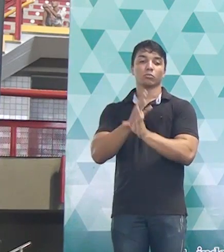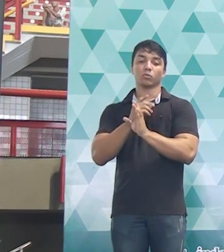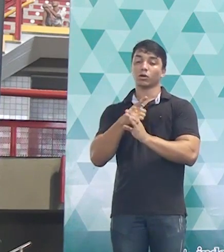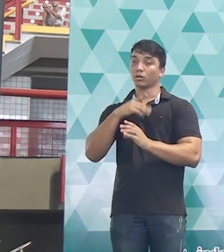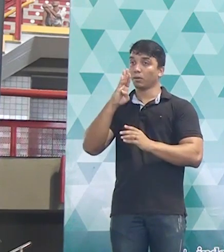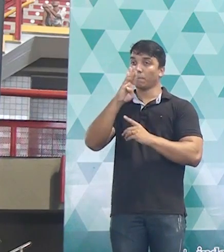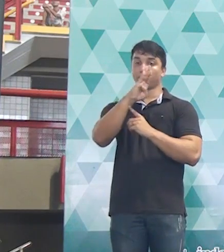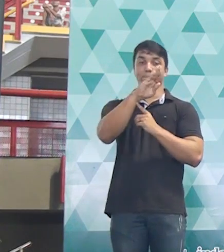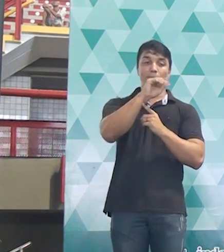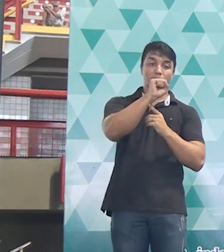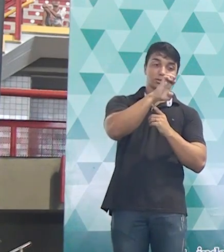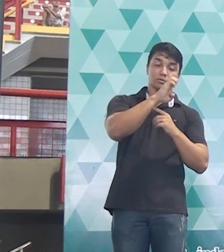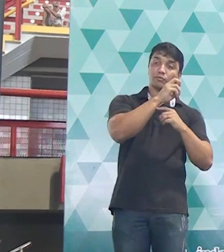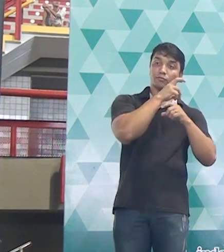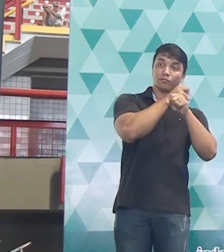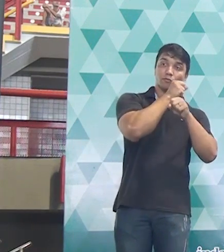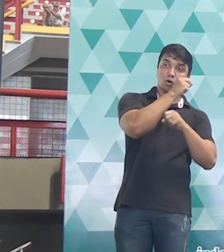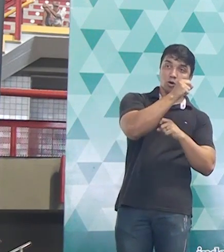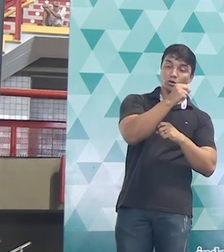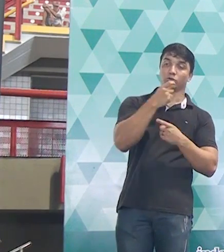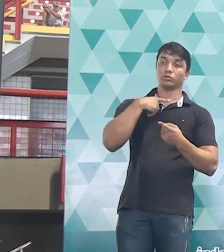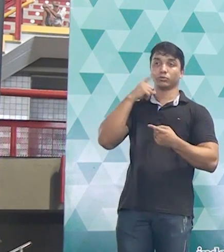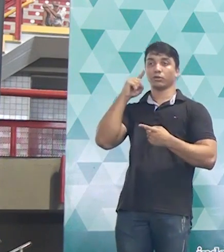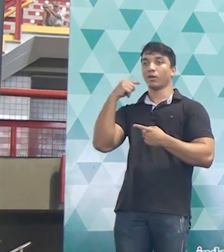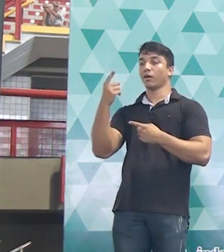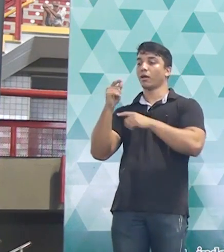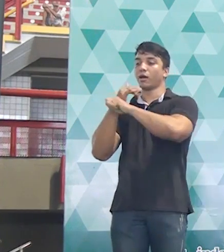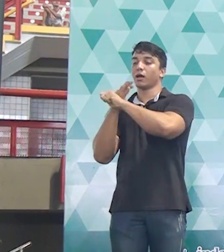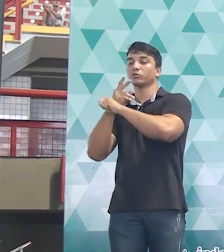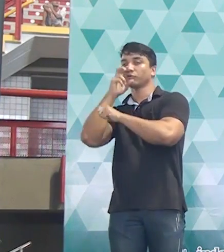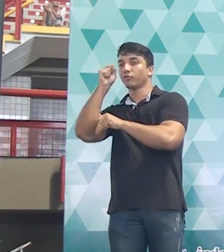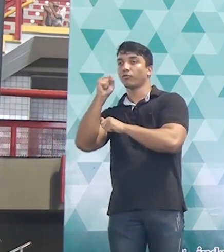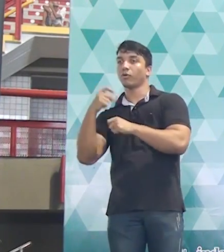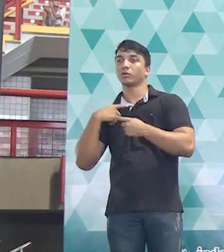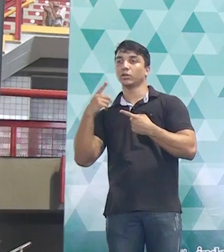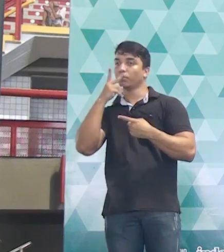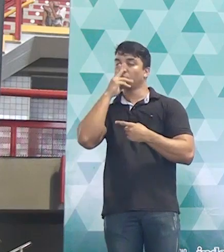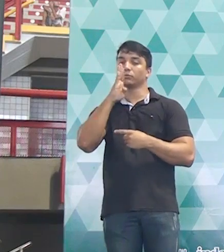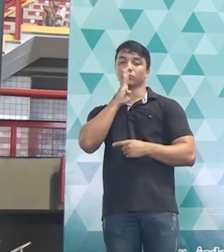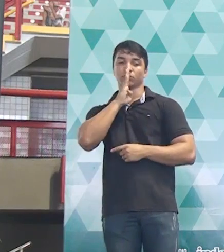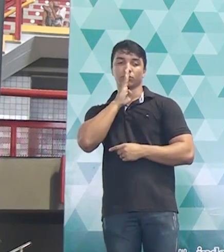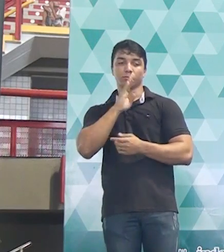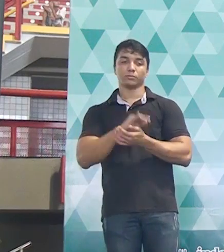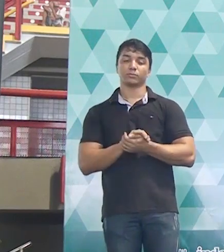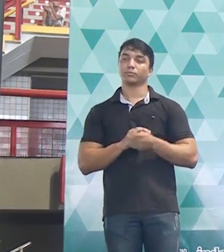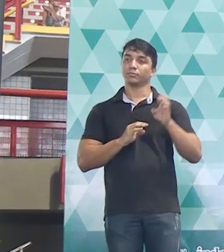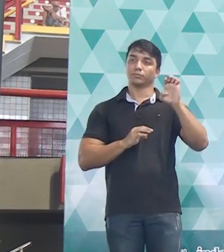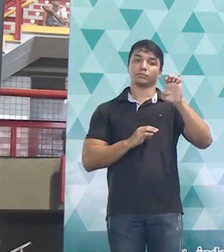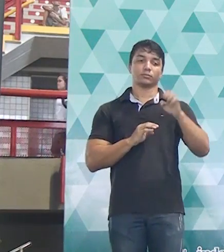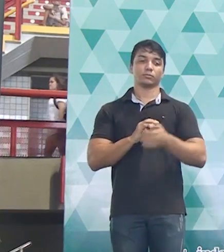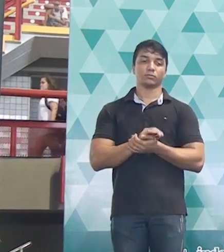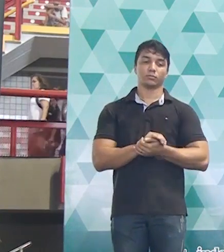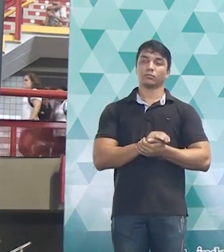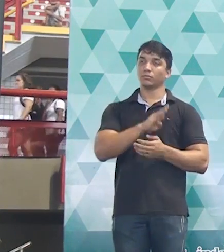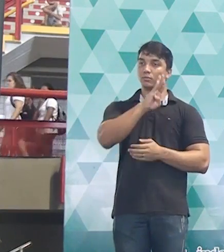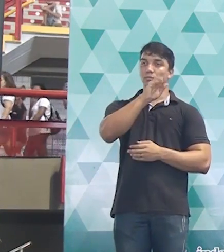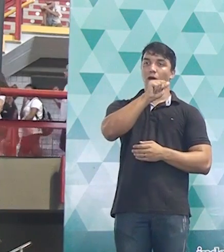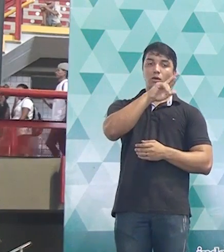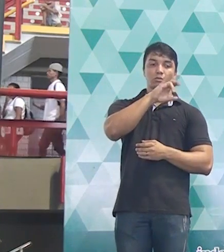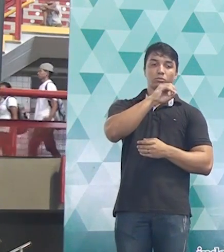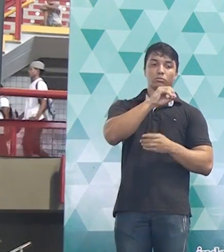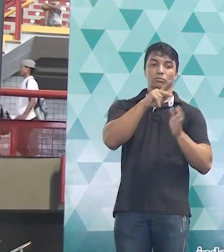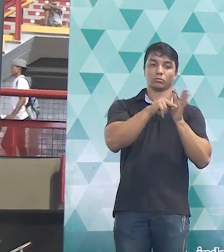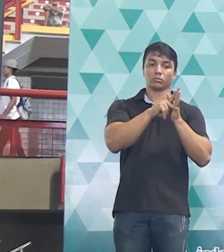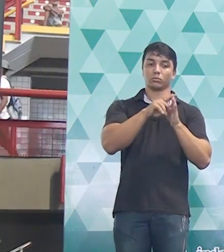uma base forte com ácido forte tem caráter neutro. E o item é nitrato de bário, é derivado